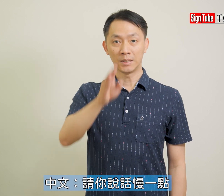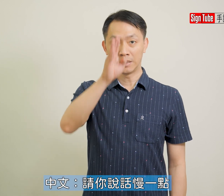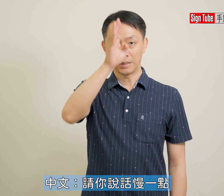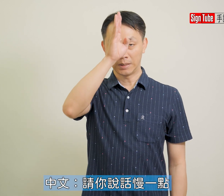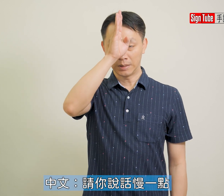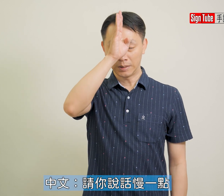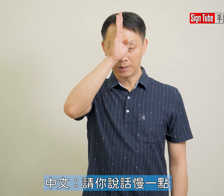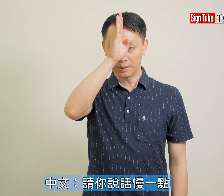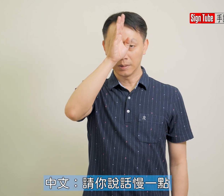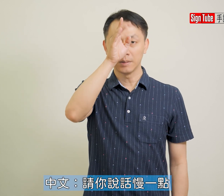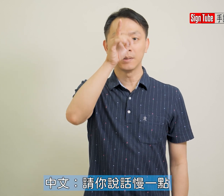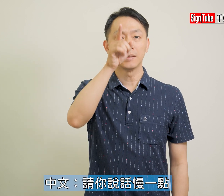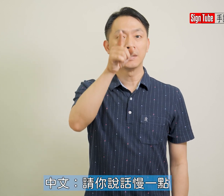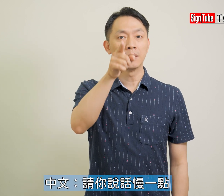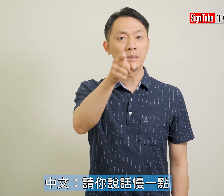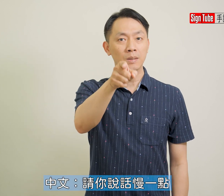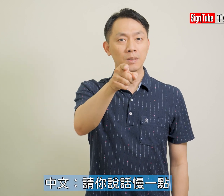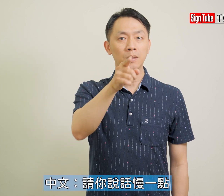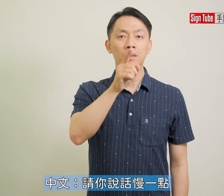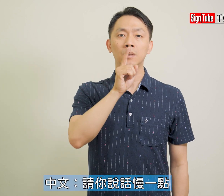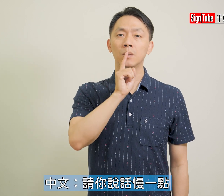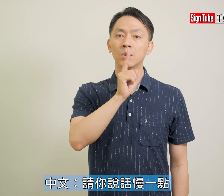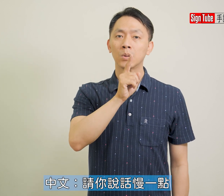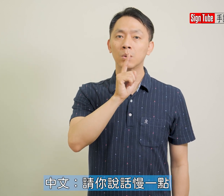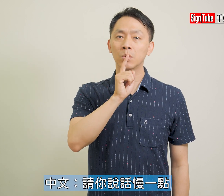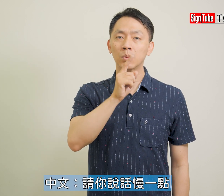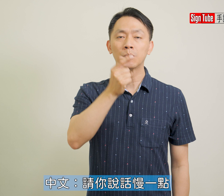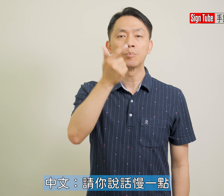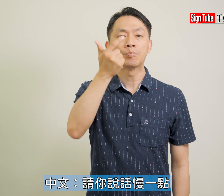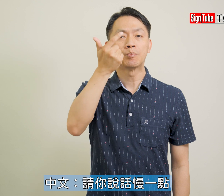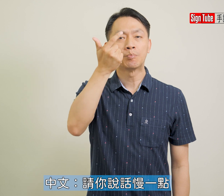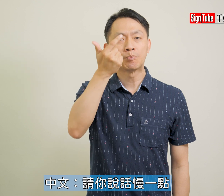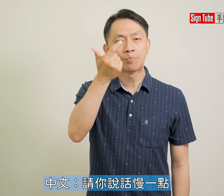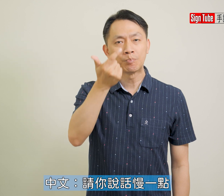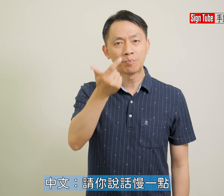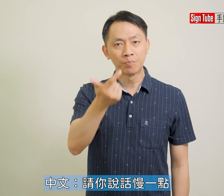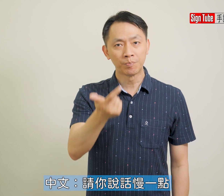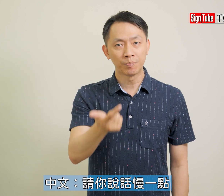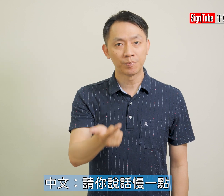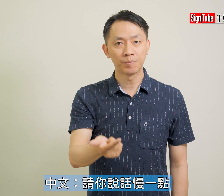话慢。中文意思，请你说话慢一点。